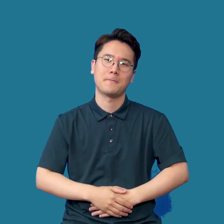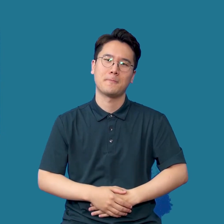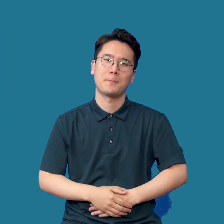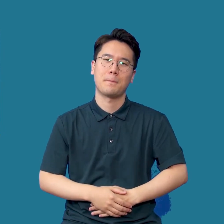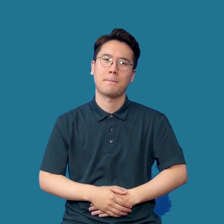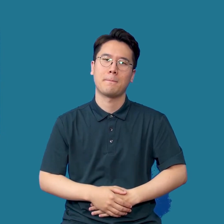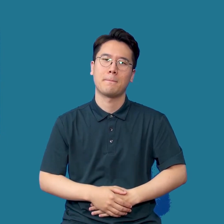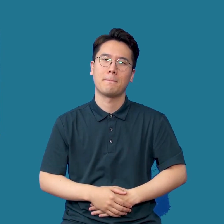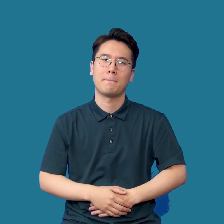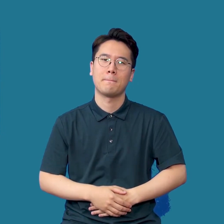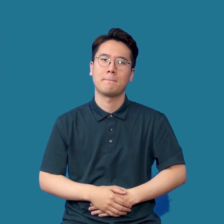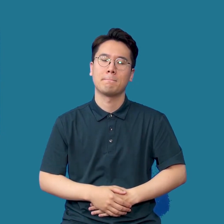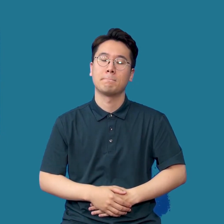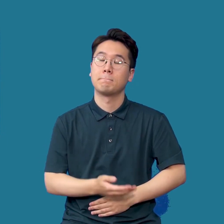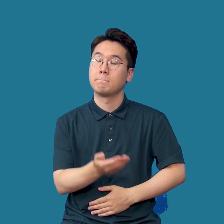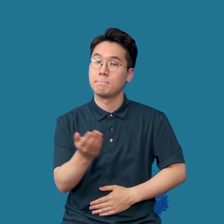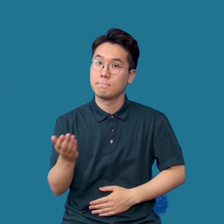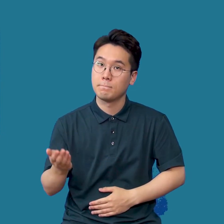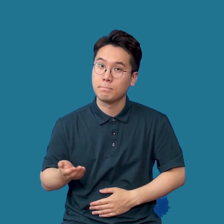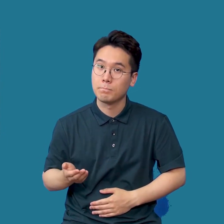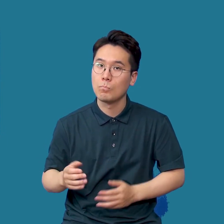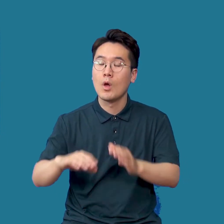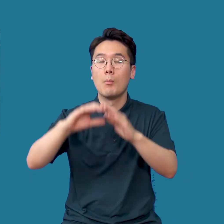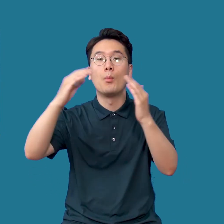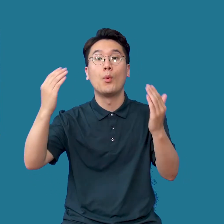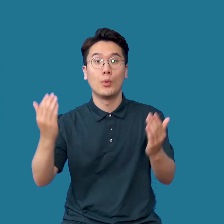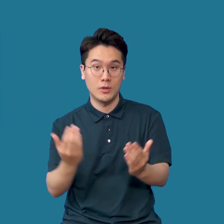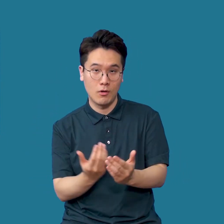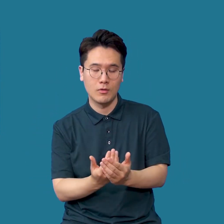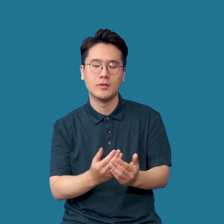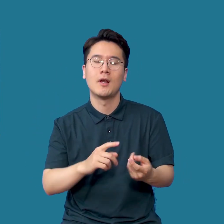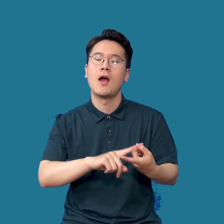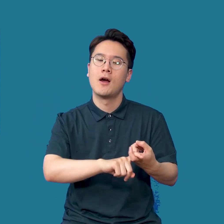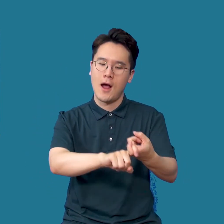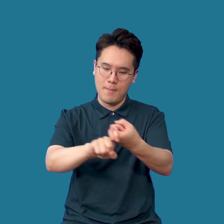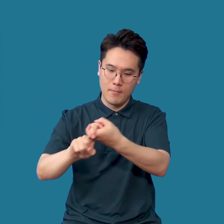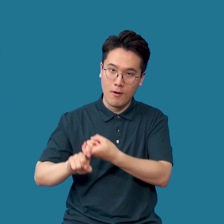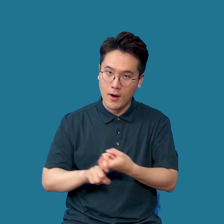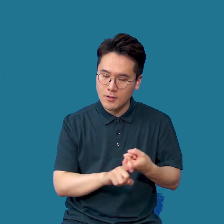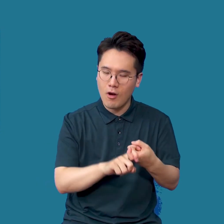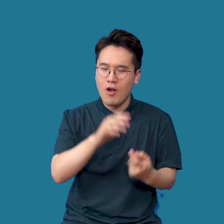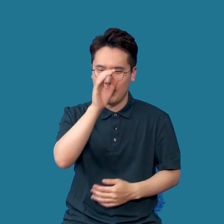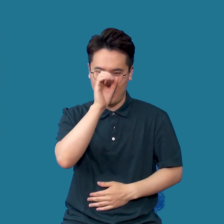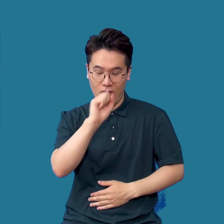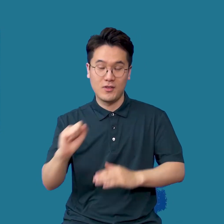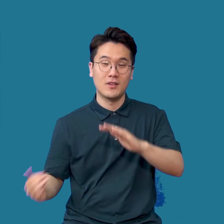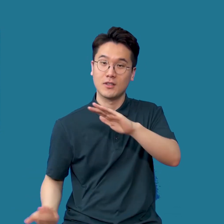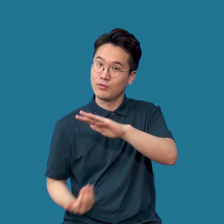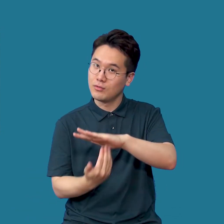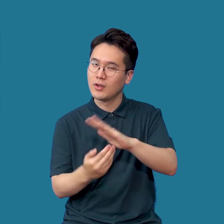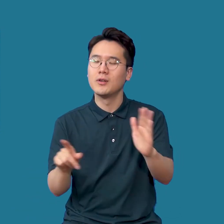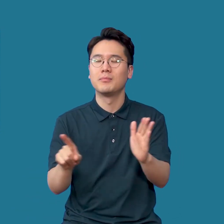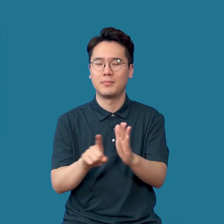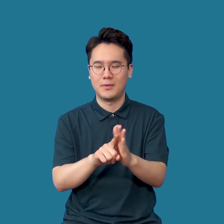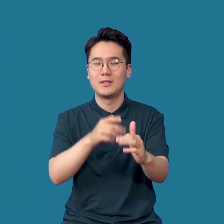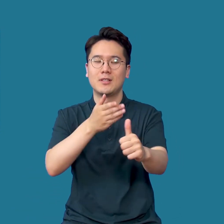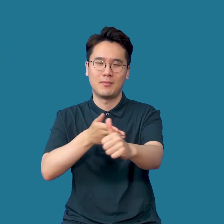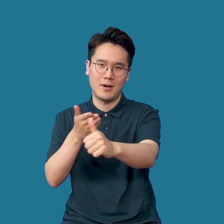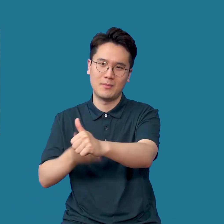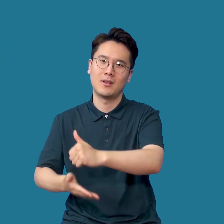여러분, 모든 것이 합력해서 선을 이루는 것을 믿으시기를 바랍니다.